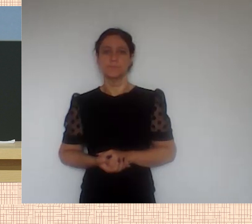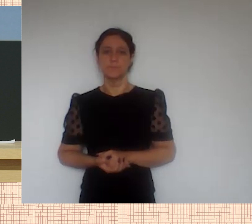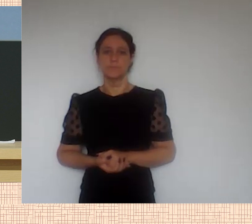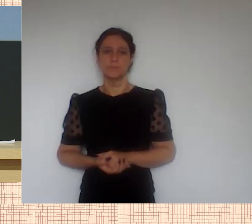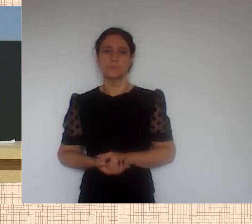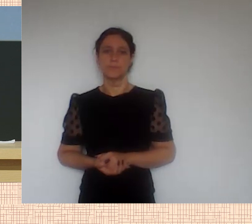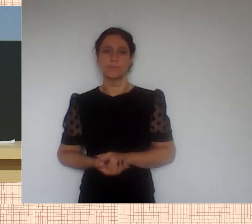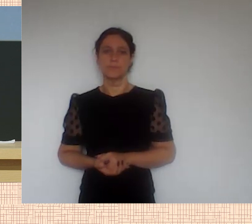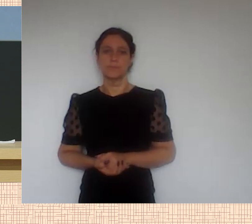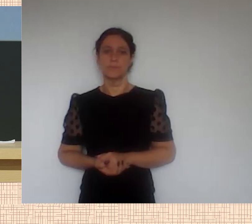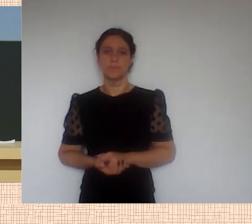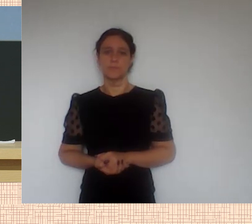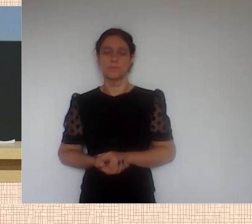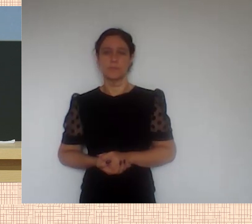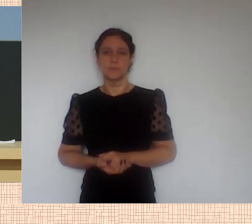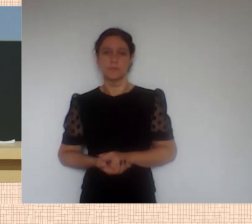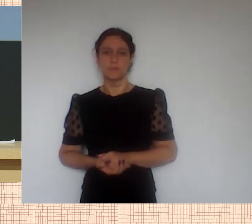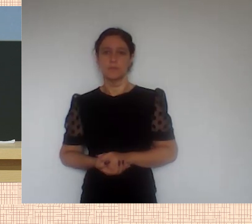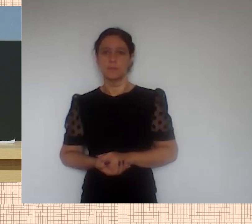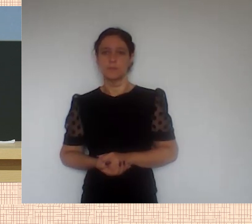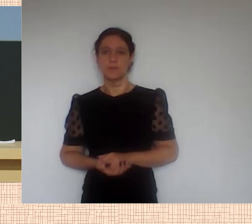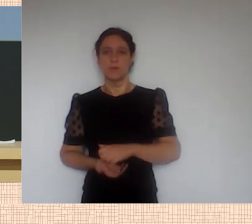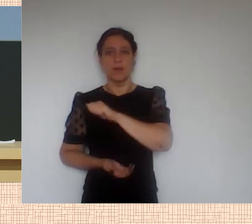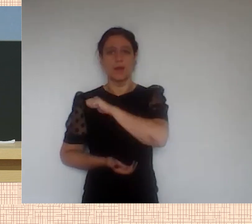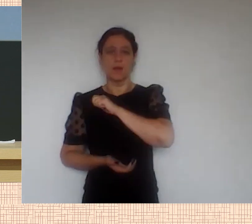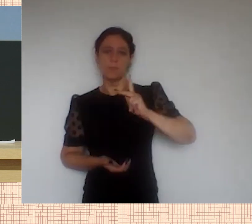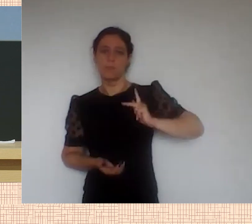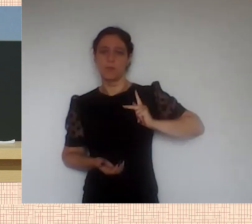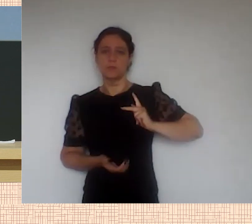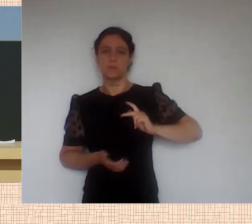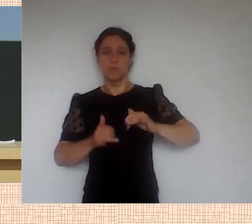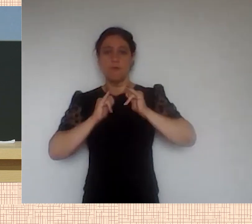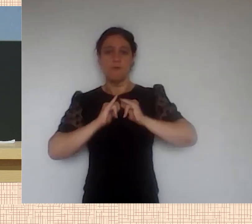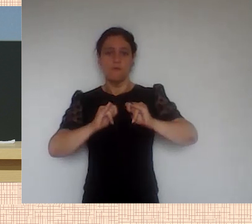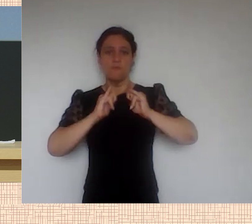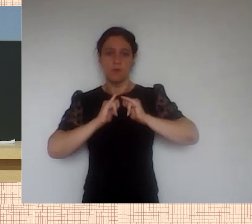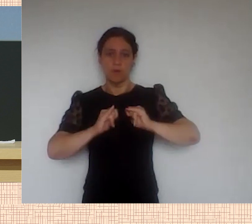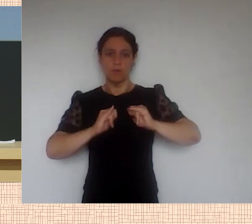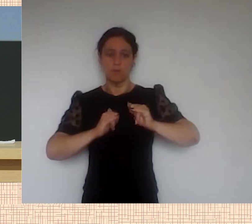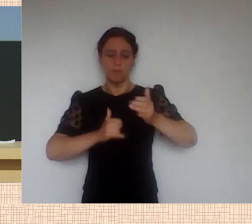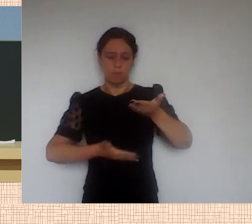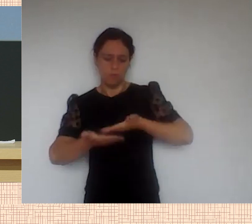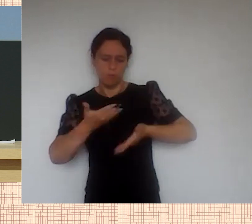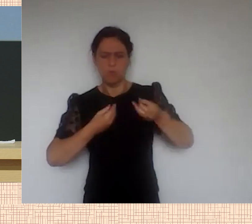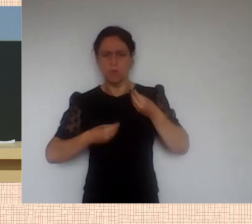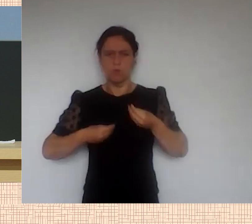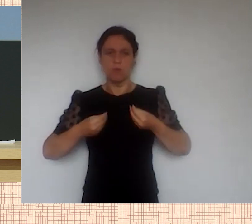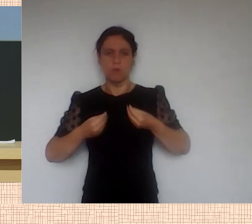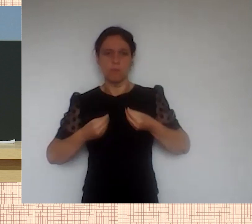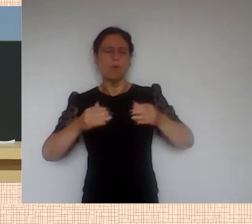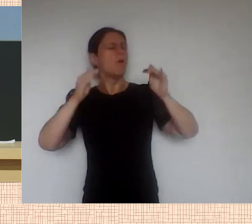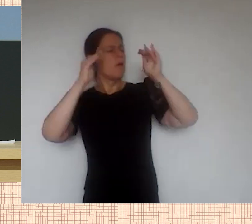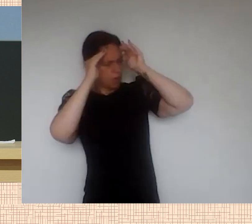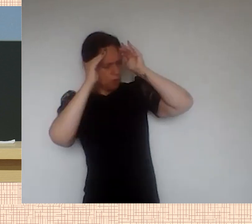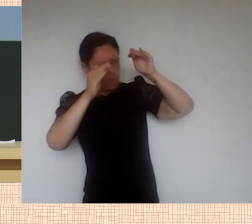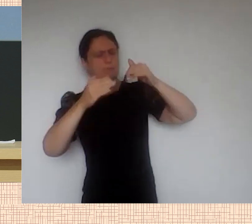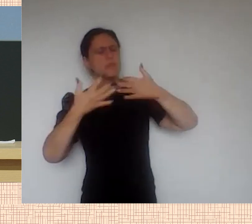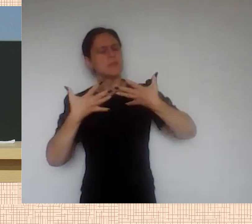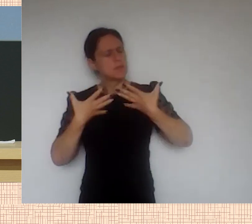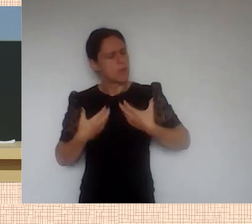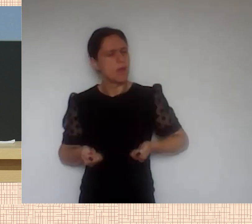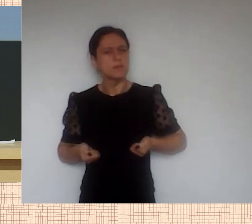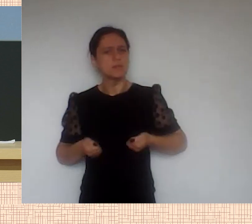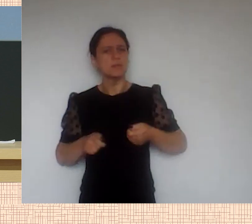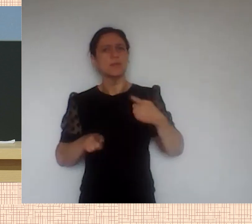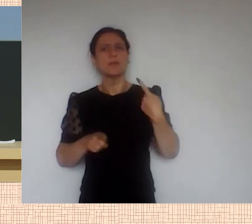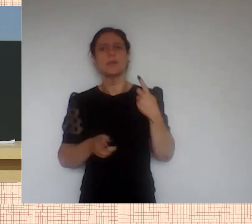simplicidade, obediente, não é isso? E praticar aquela palavra, e viver na imersão dessa palavra, você